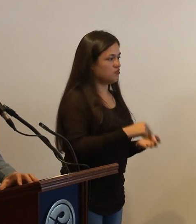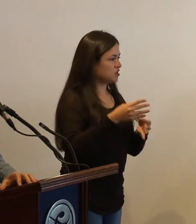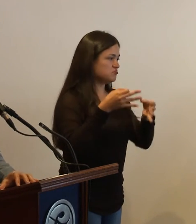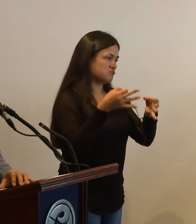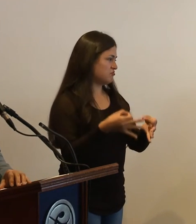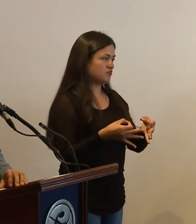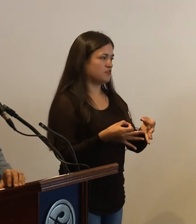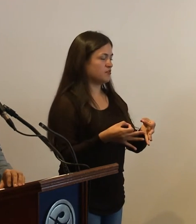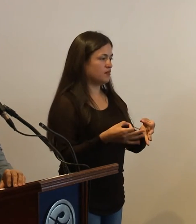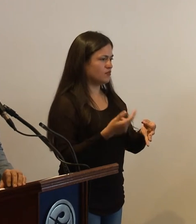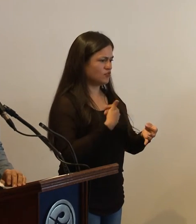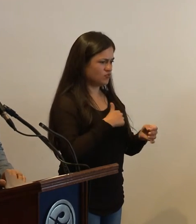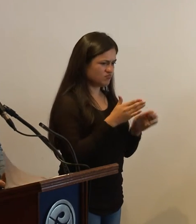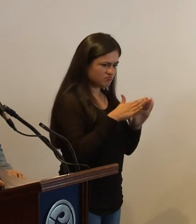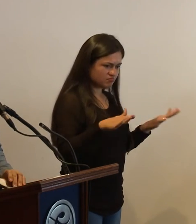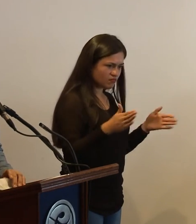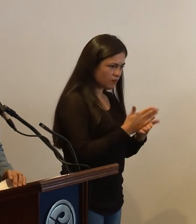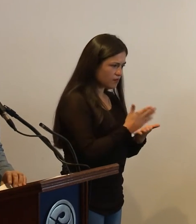una educación